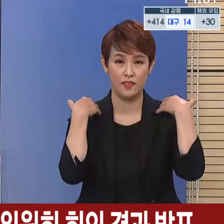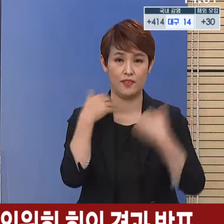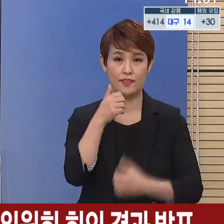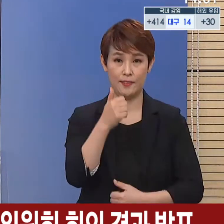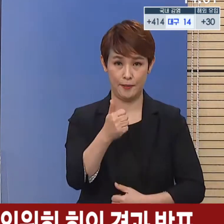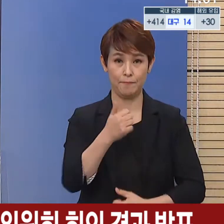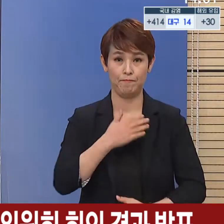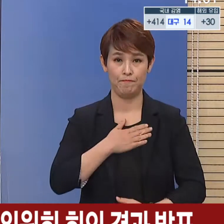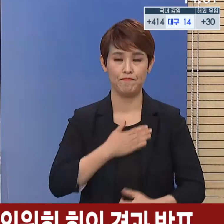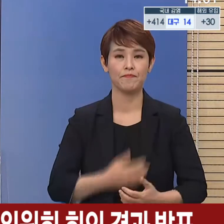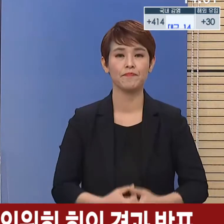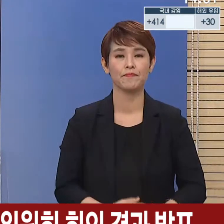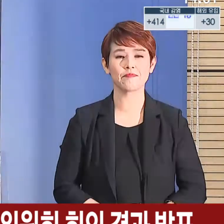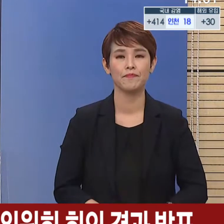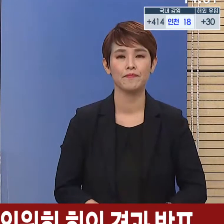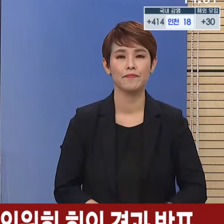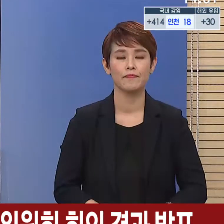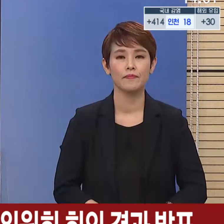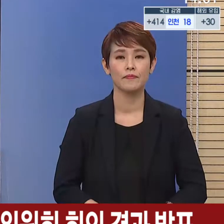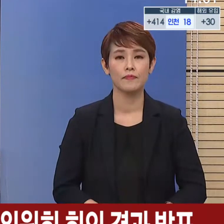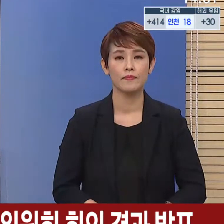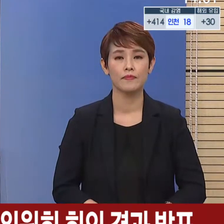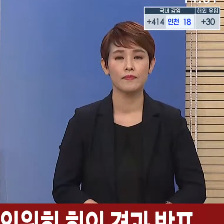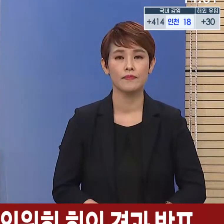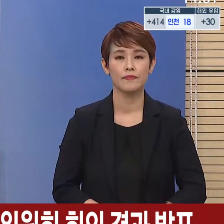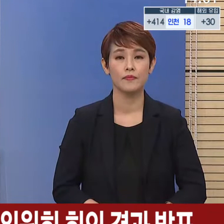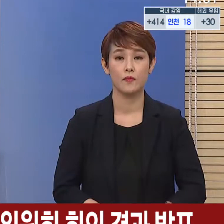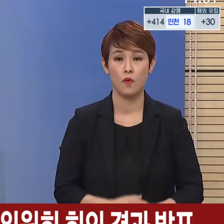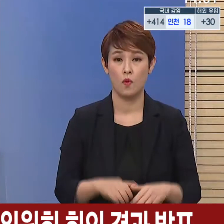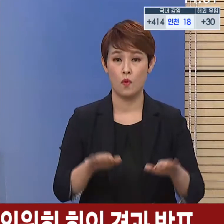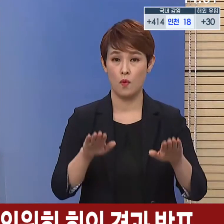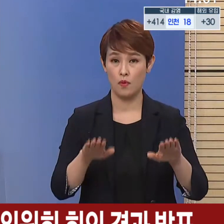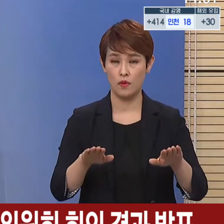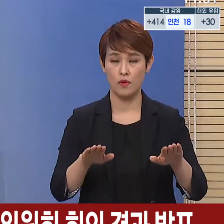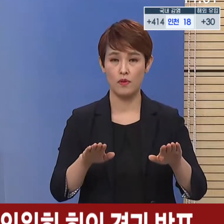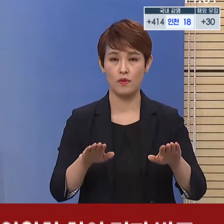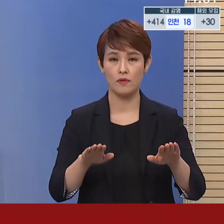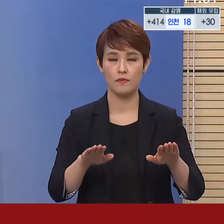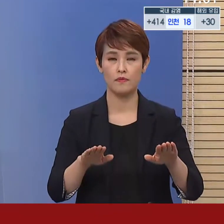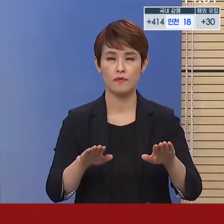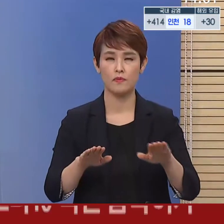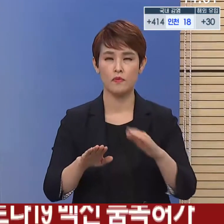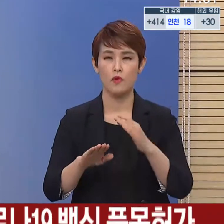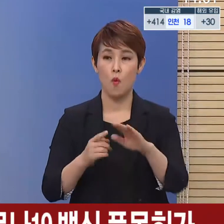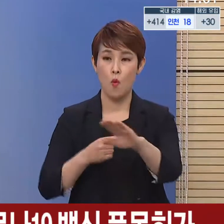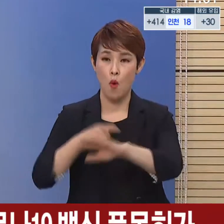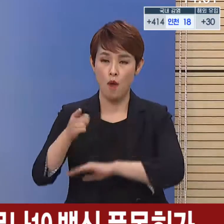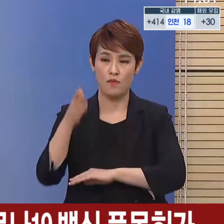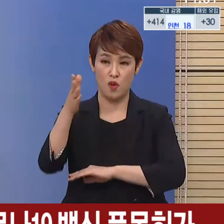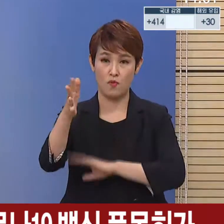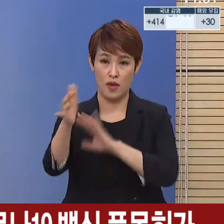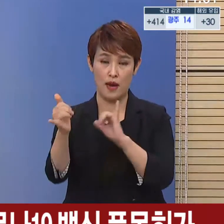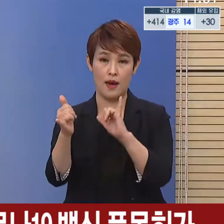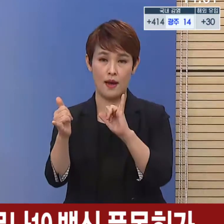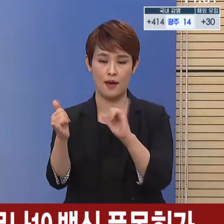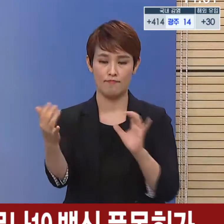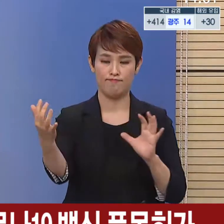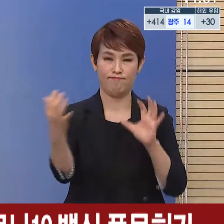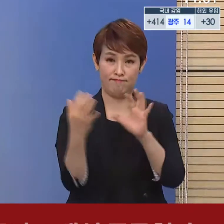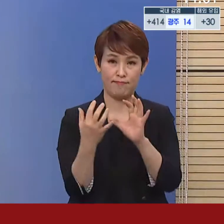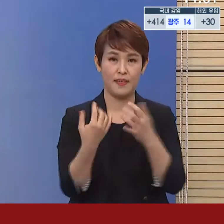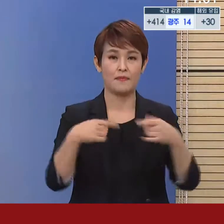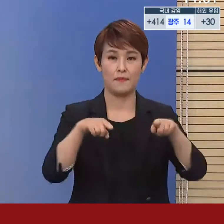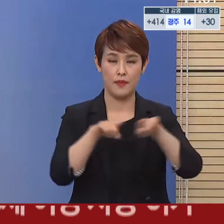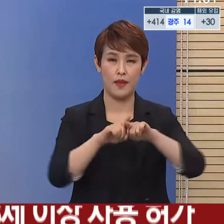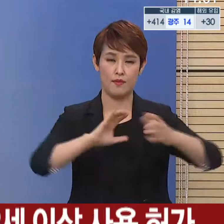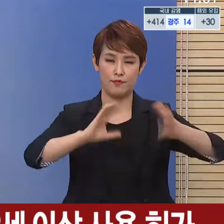식품의약품안전처 처장 김강립입니다. 식약처는 오늘 외부 전문가가 포함된 최종 점검위원회를